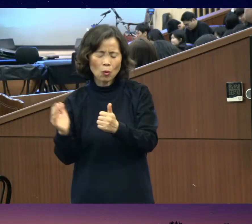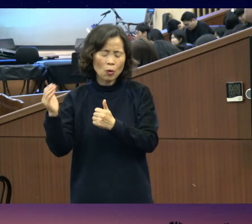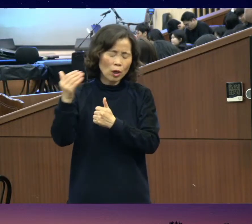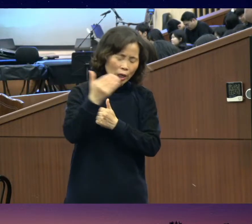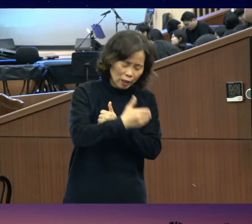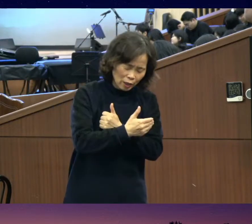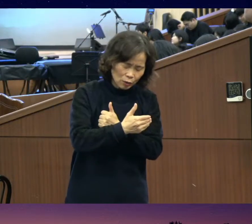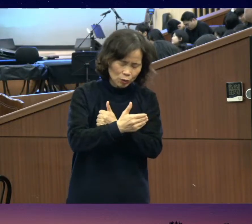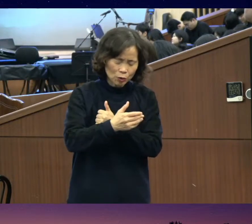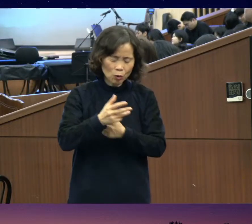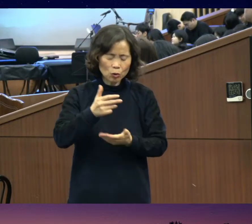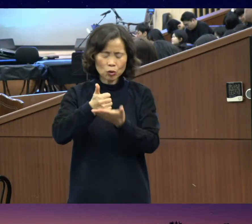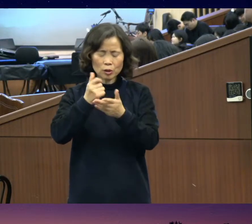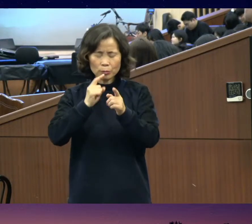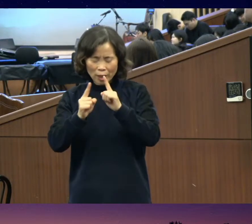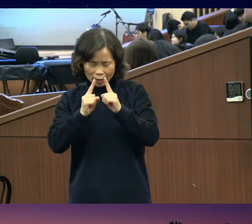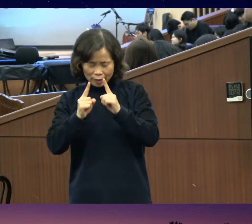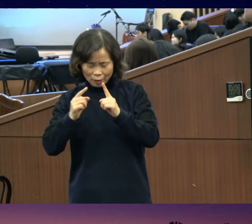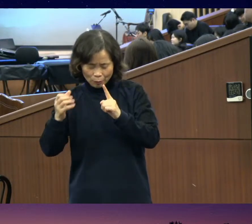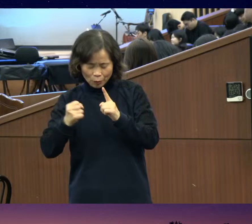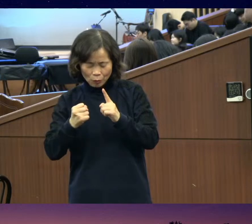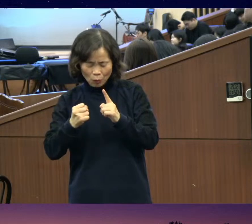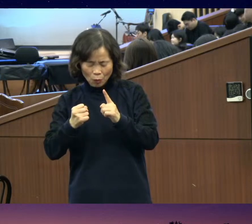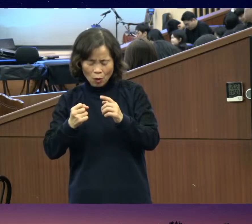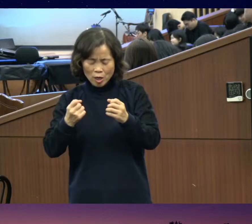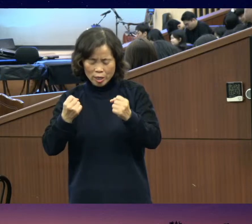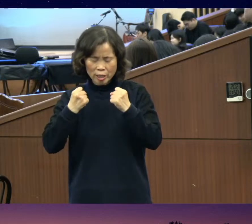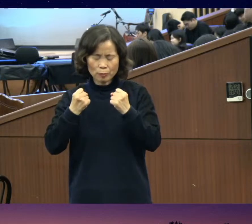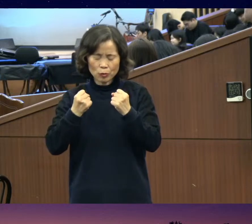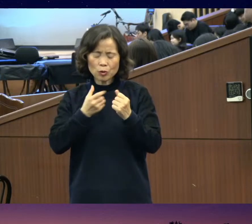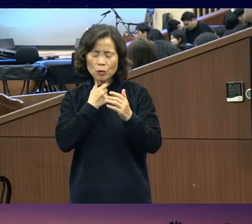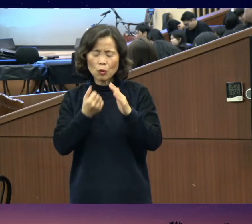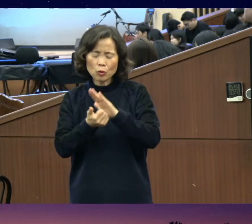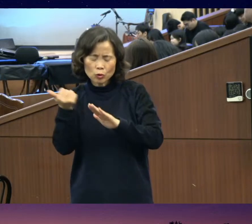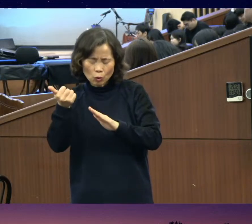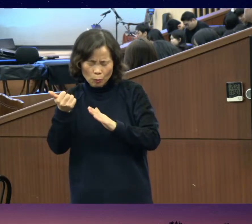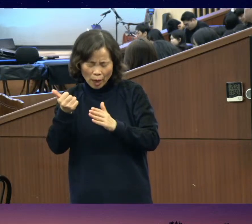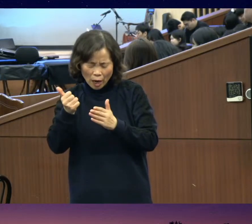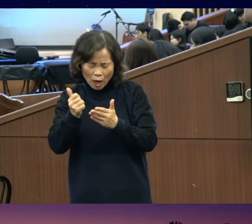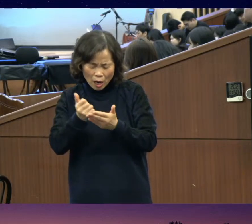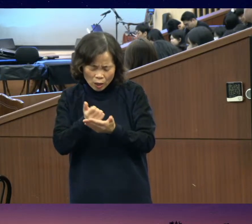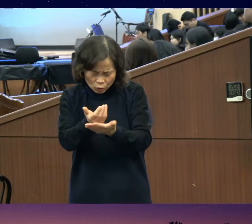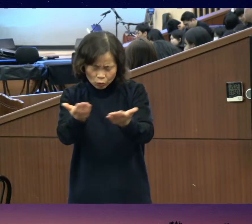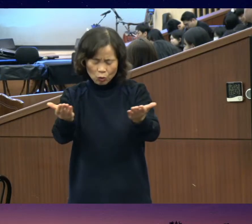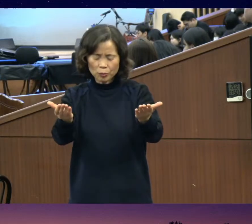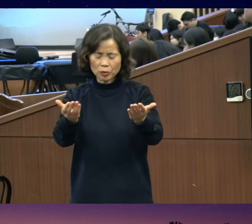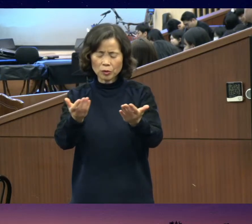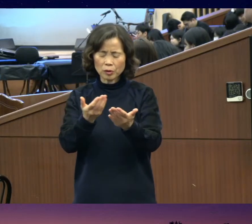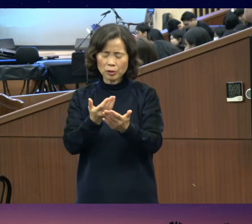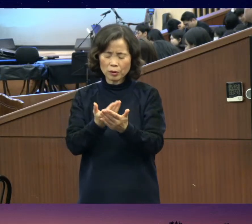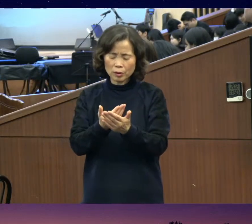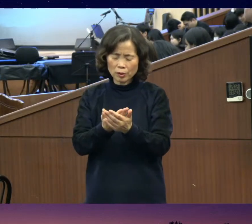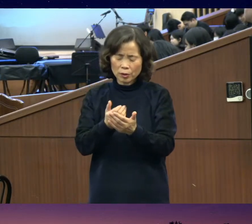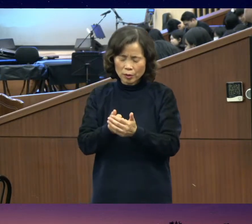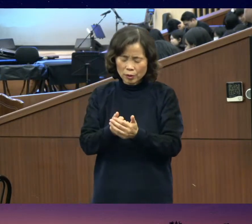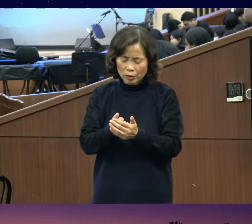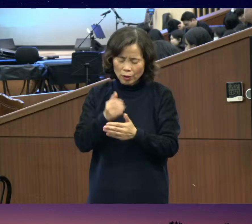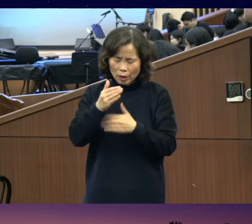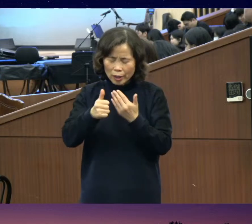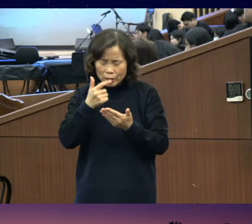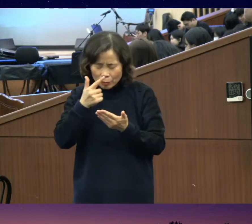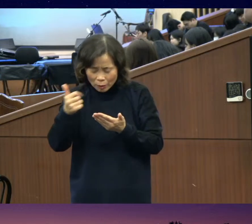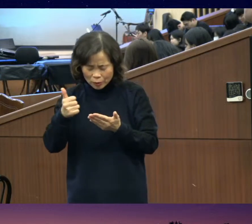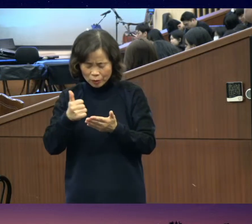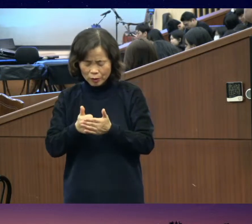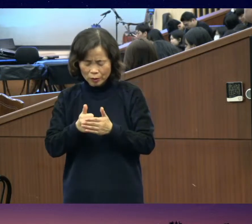주시고 주의 말씀으로 용기를 주시고 소망을 가지게 하는 복된 시간 되게 하여 주시옵소서. 하나님